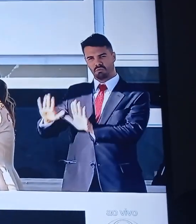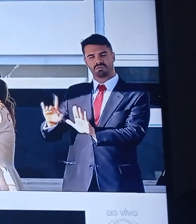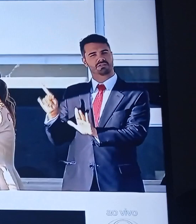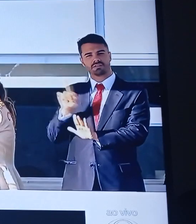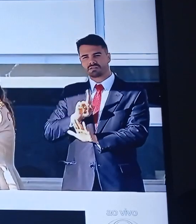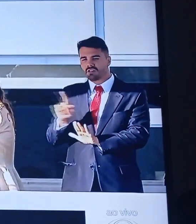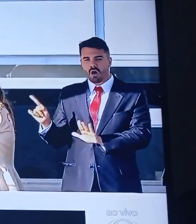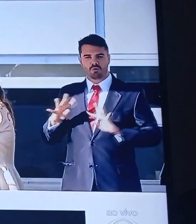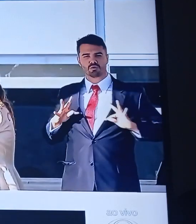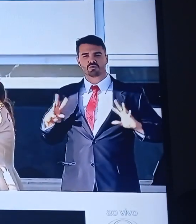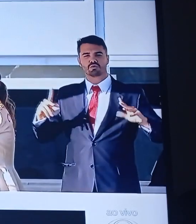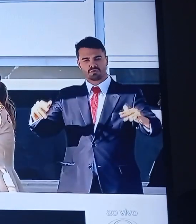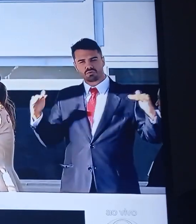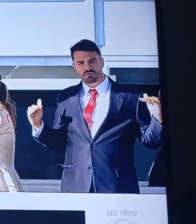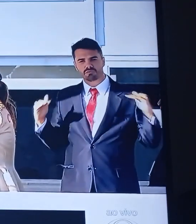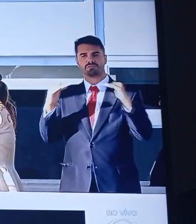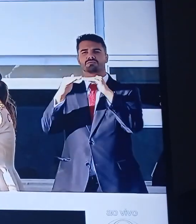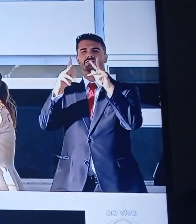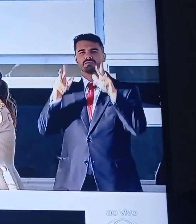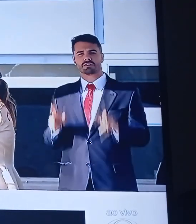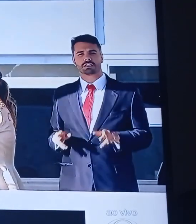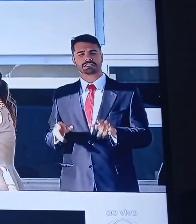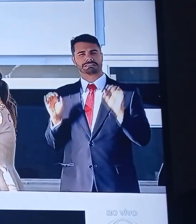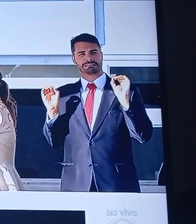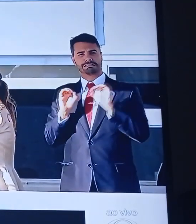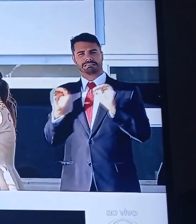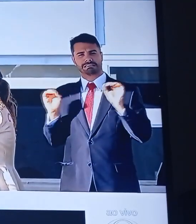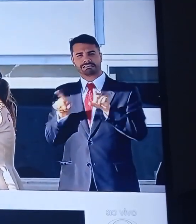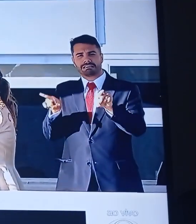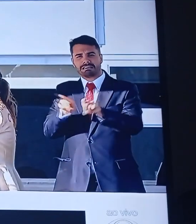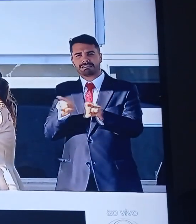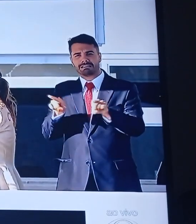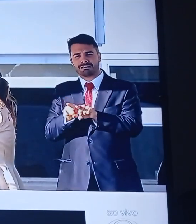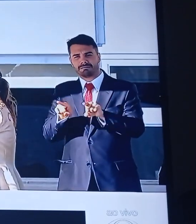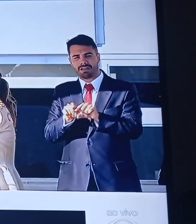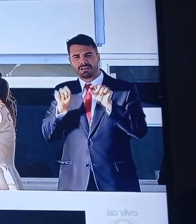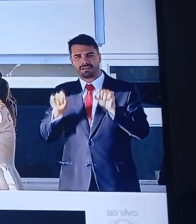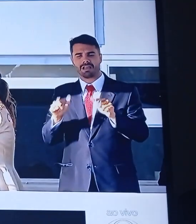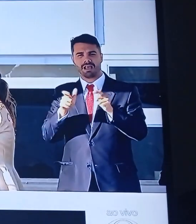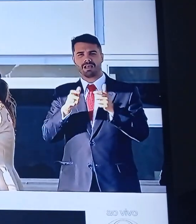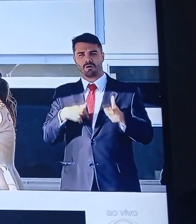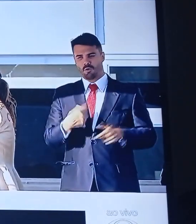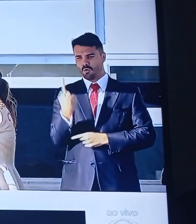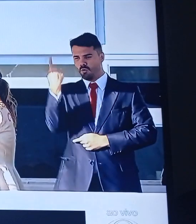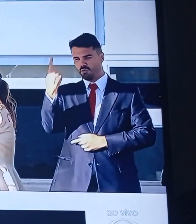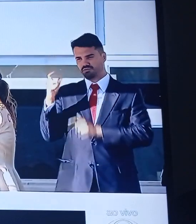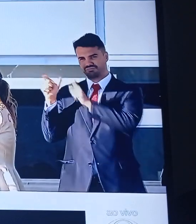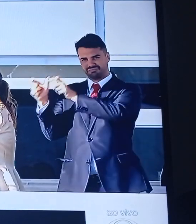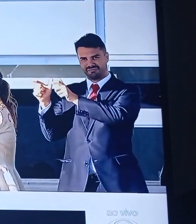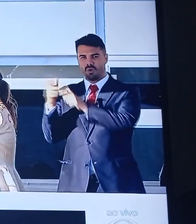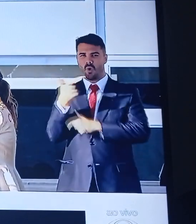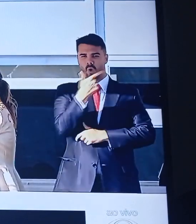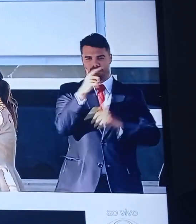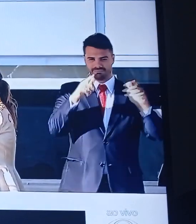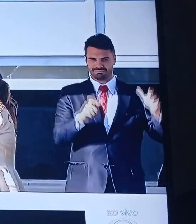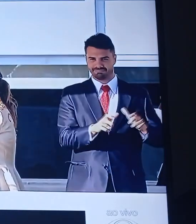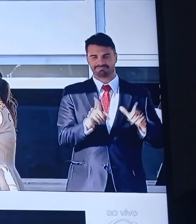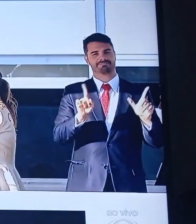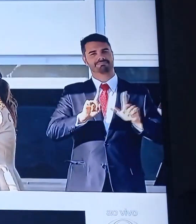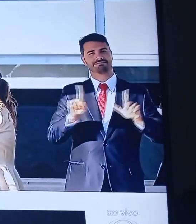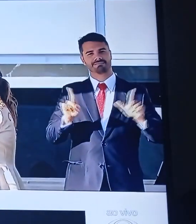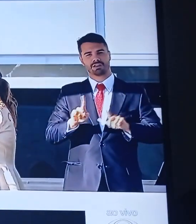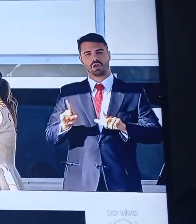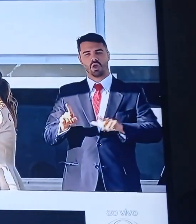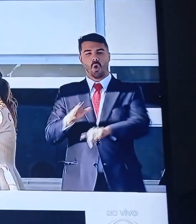ou menos amparo do Estado. Ninguém será obrigado a enfrentar mais ou menos obstáculos apenas pela cor da